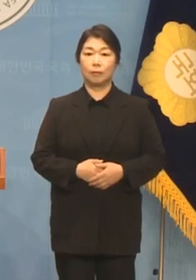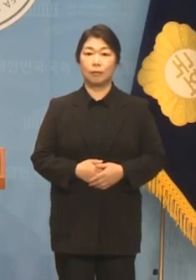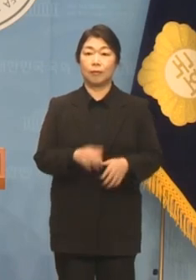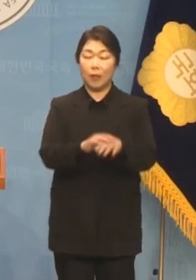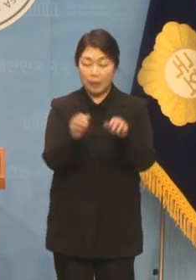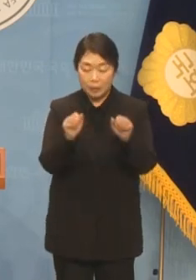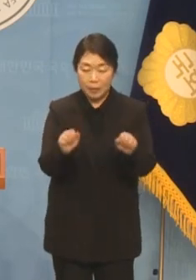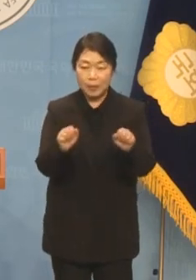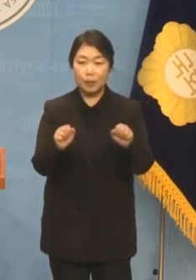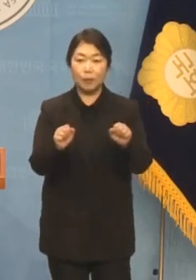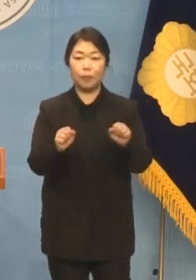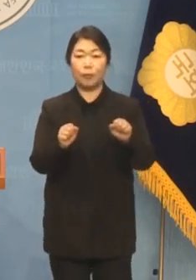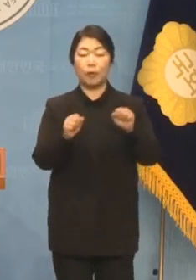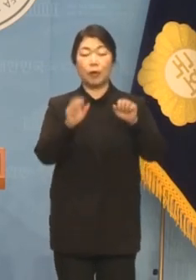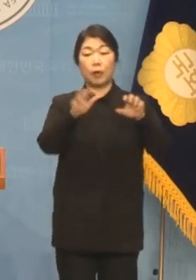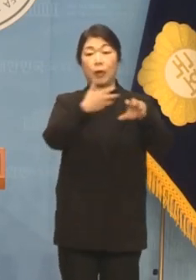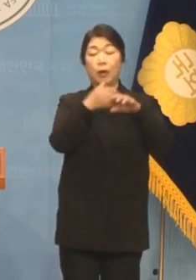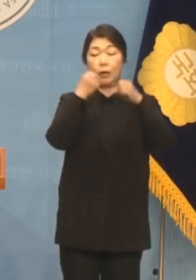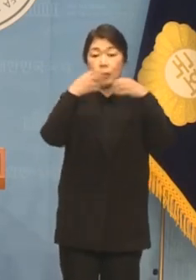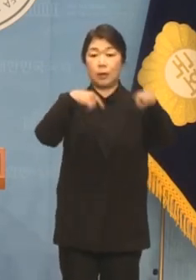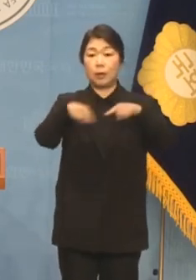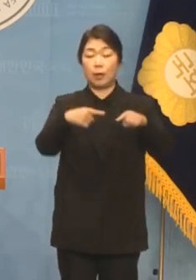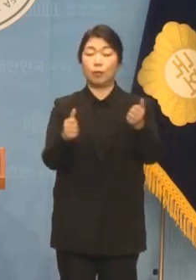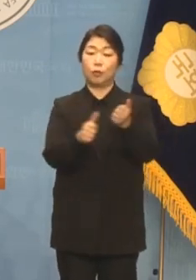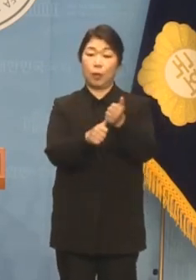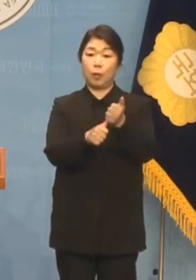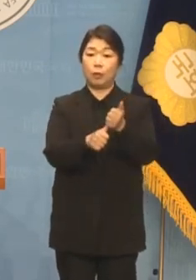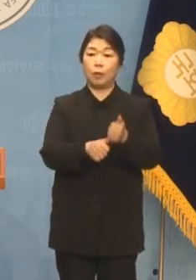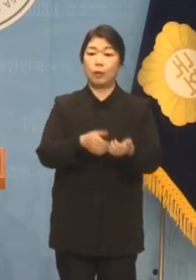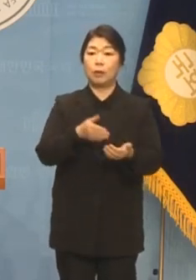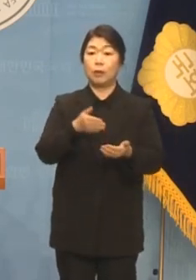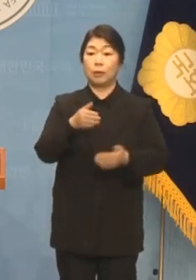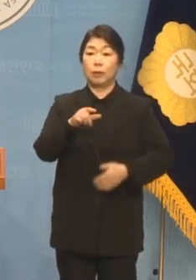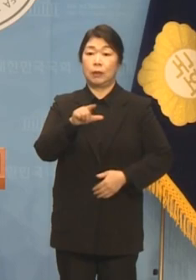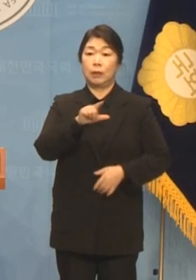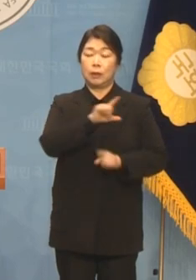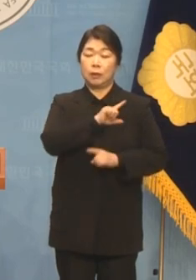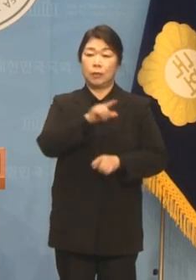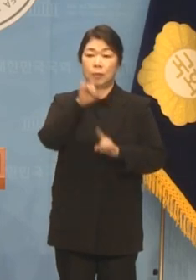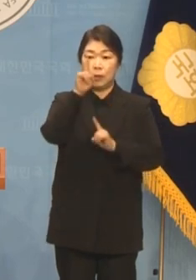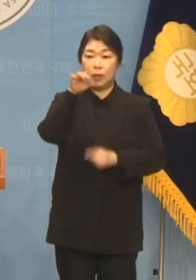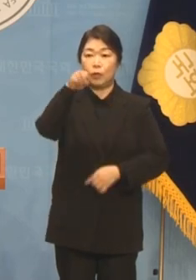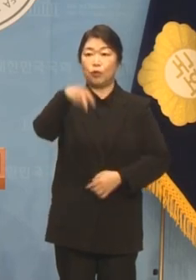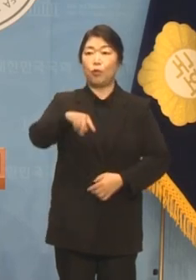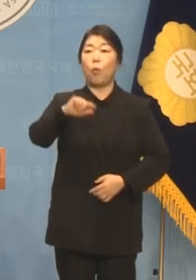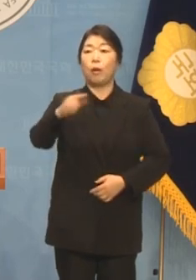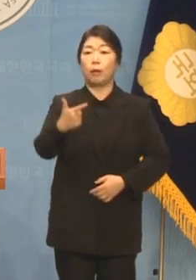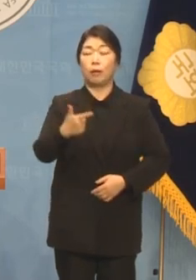안녕하세요 개혁신당 부대변인 이유원입니다 브리핑